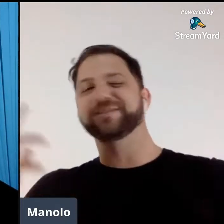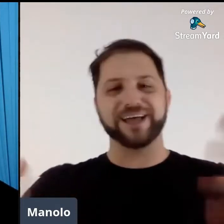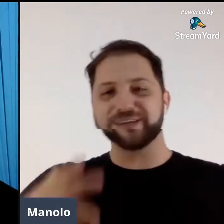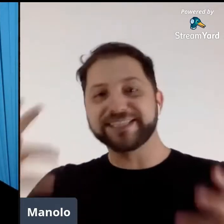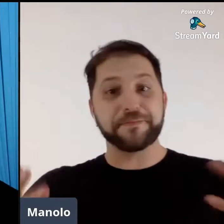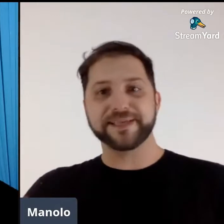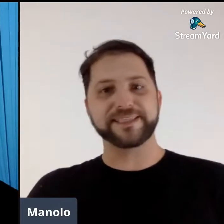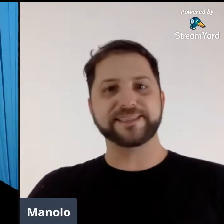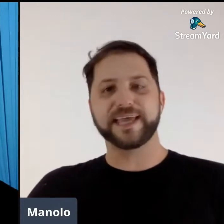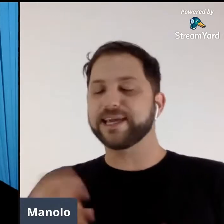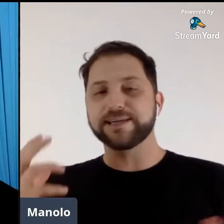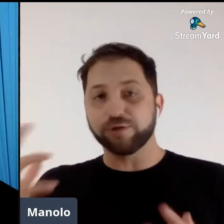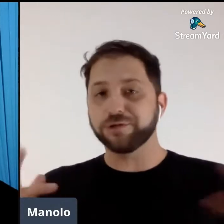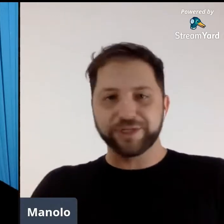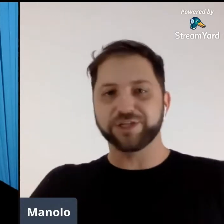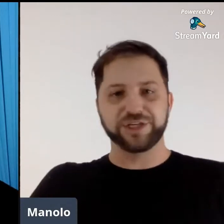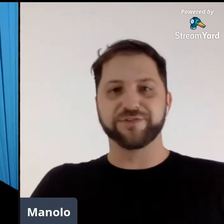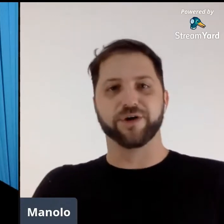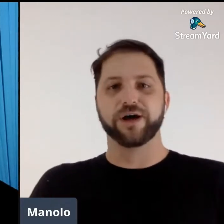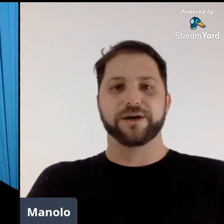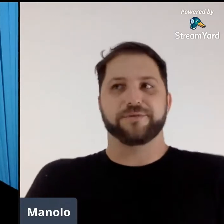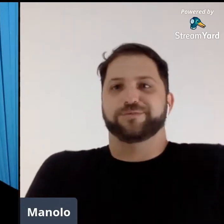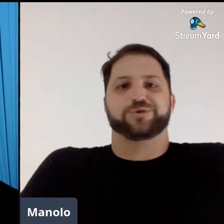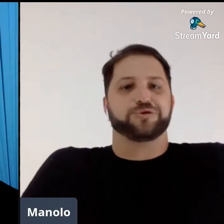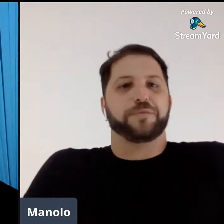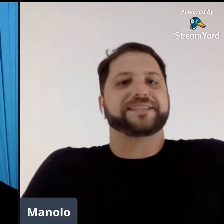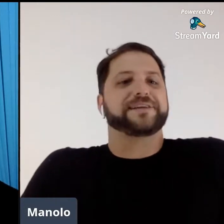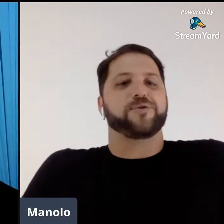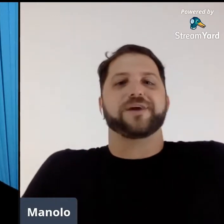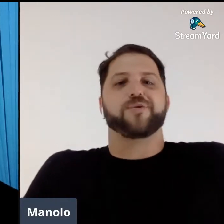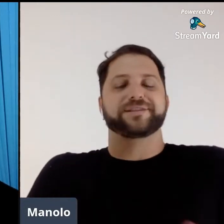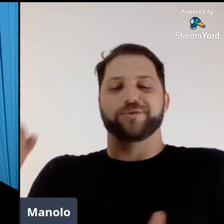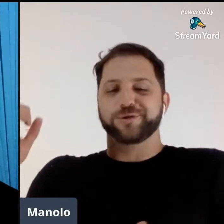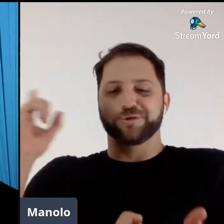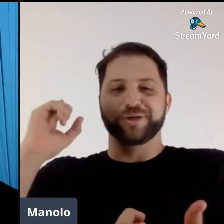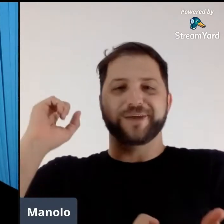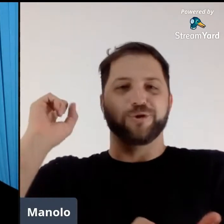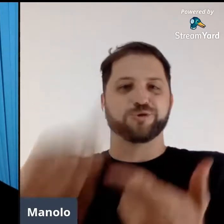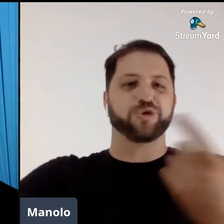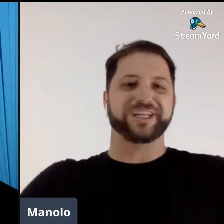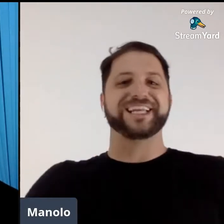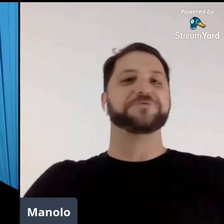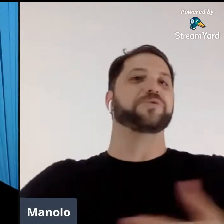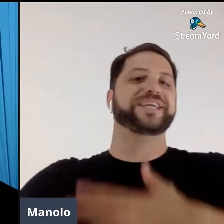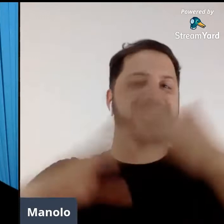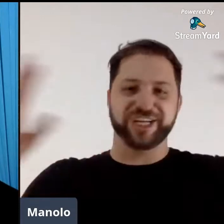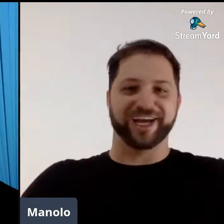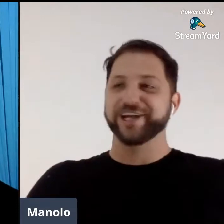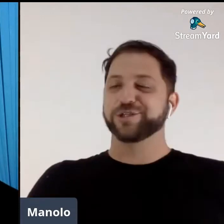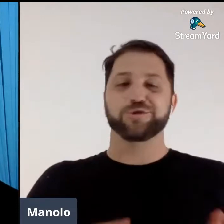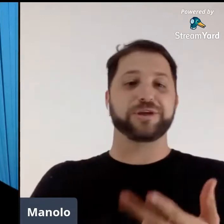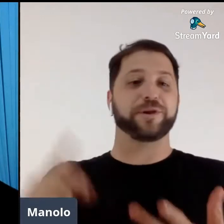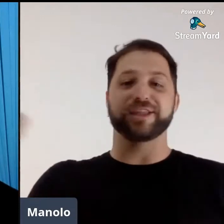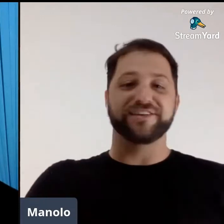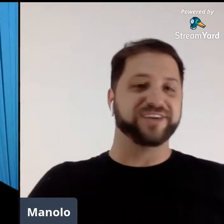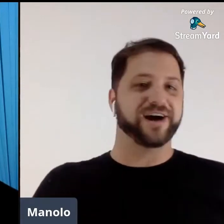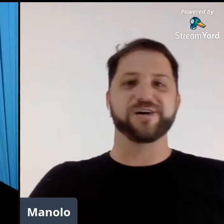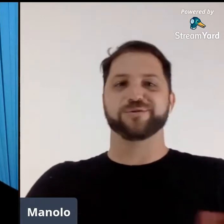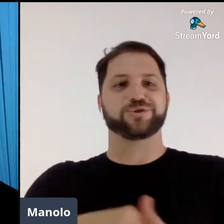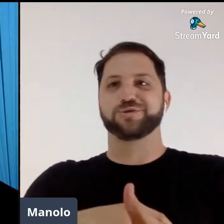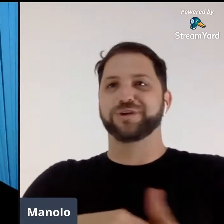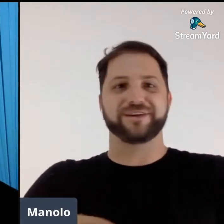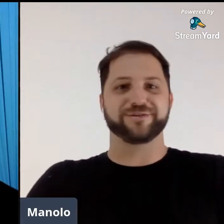estiver com 18 e tal? O que você pensa em ser? Qual o seu objetivo? Pô, o surdo pode ser qualquer coisa. Eu conheço o surdo que é doutor em linguística, surdo que